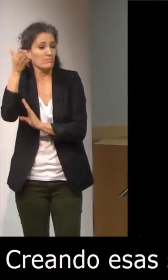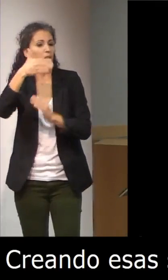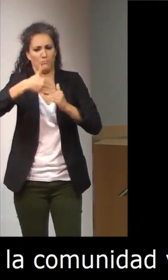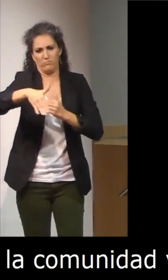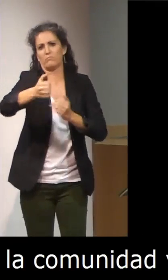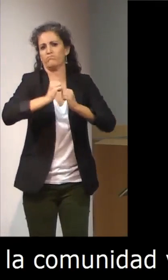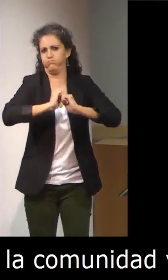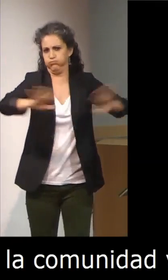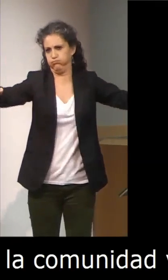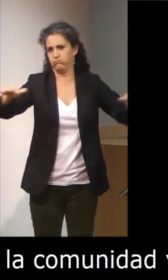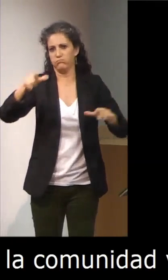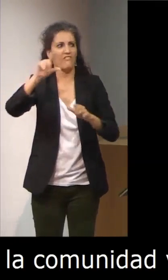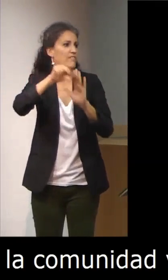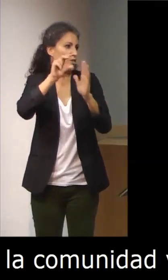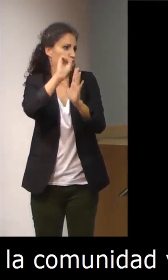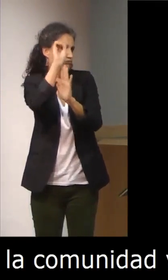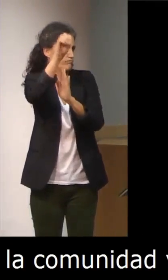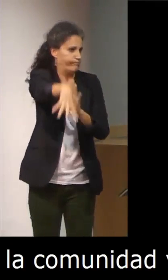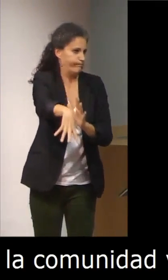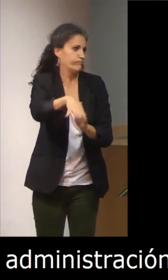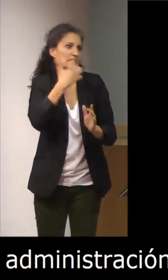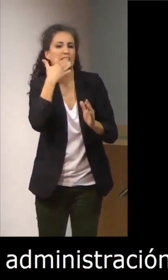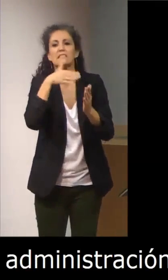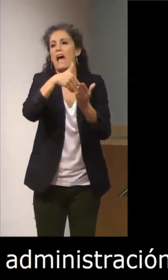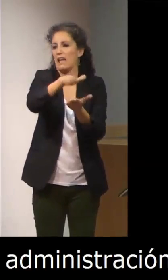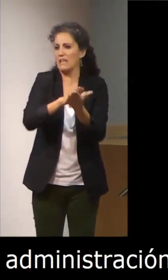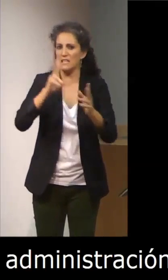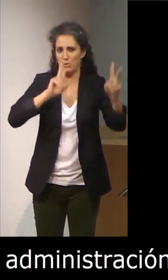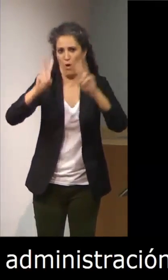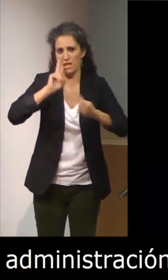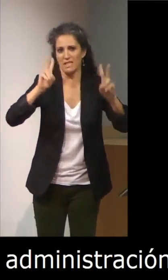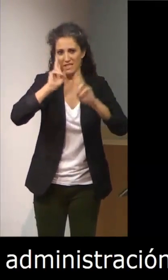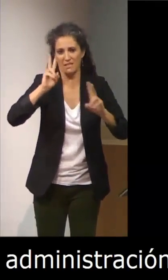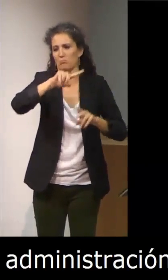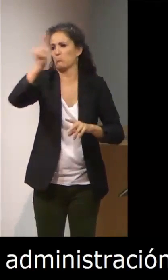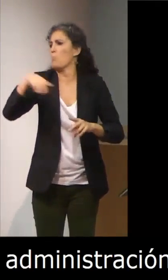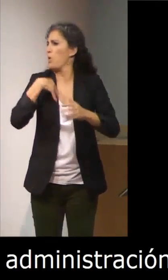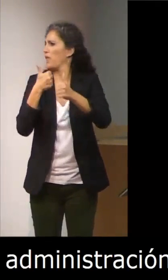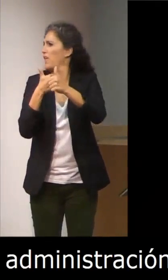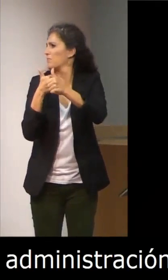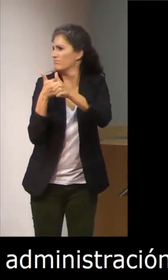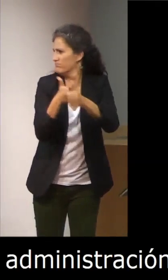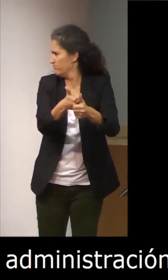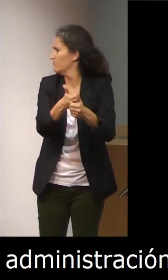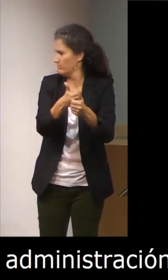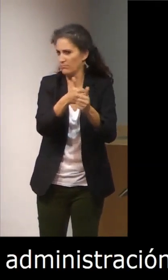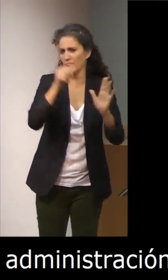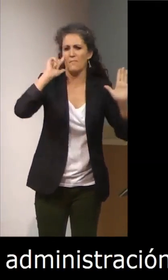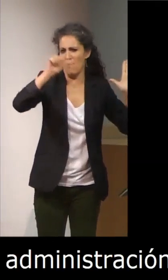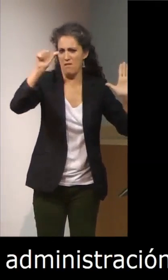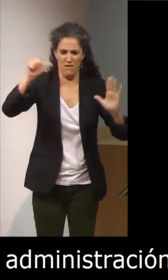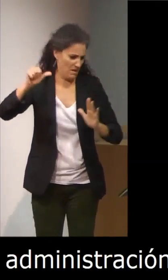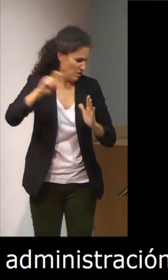a lo largo de la jornada de hoy todas las eh comunicaciones que se han desarrollado las colgaremos